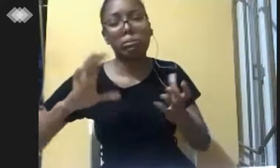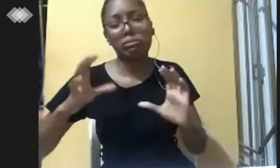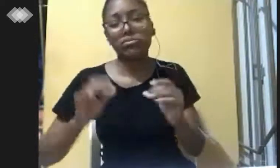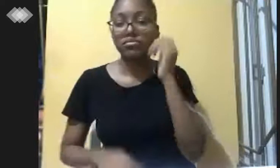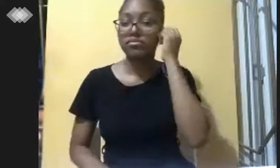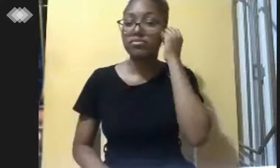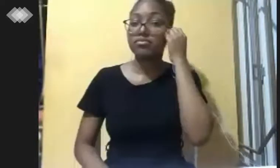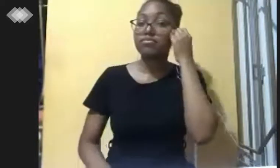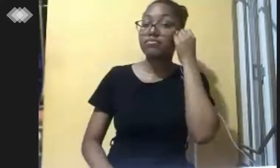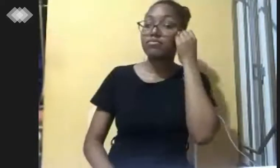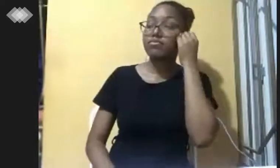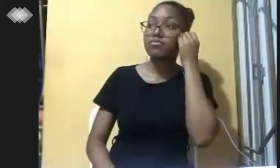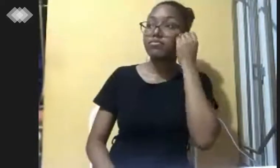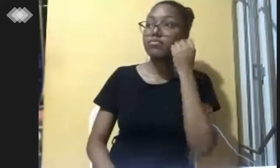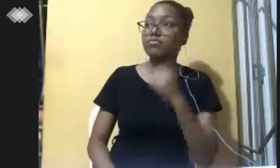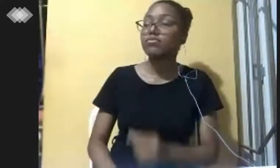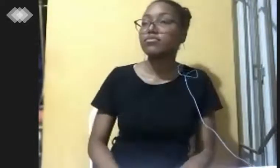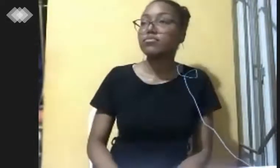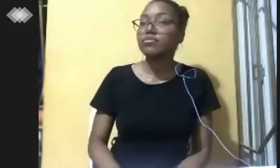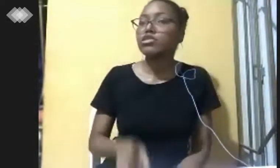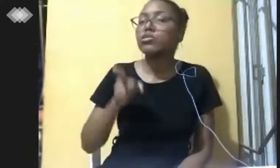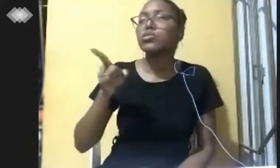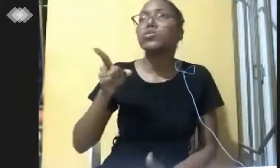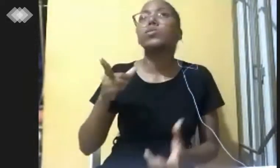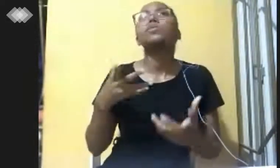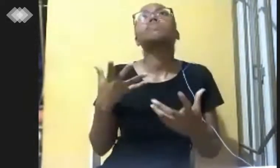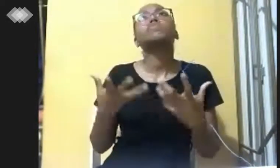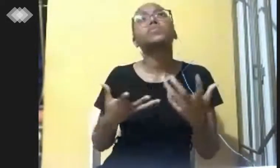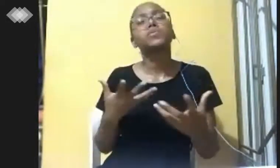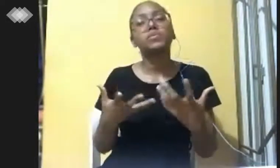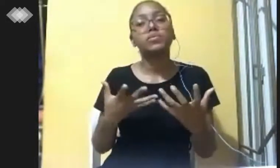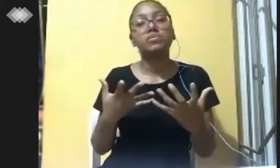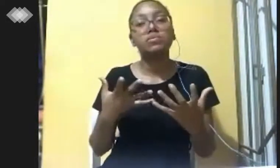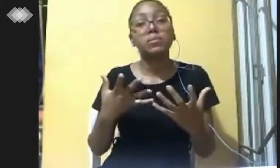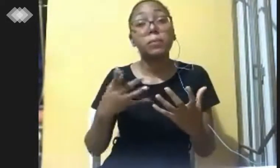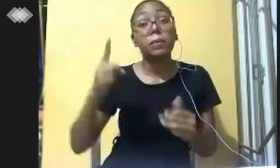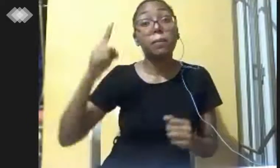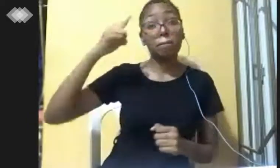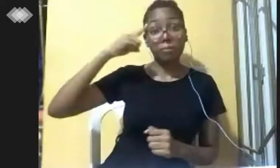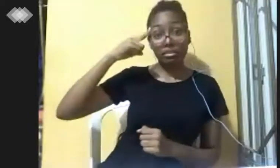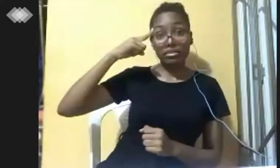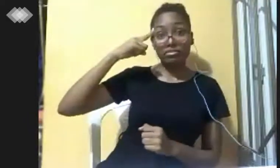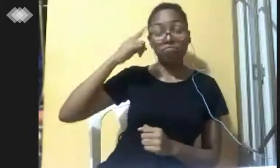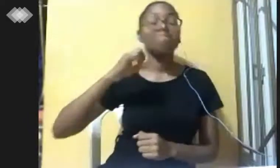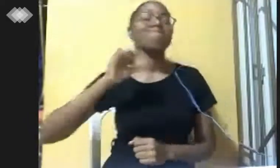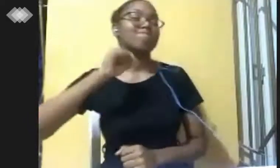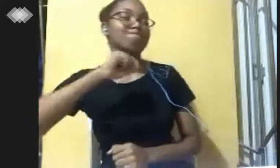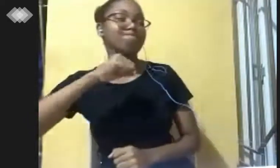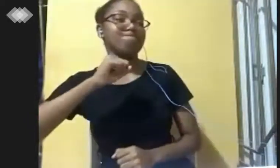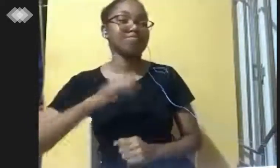sea, estás, diríamos, suponiendo. Sí.